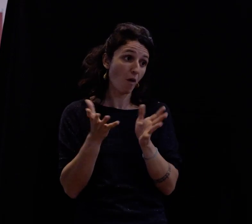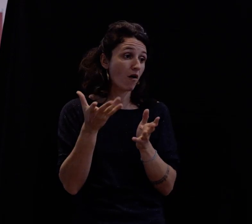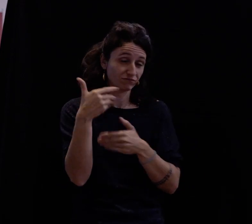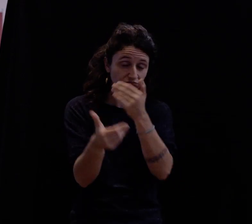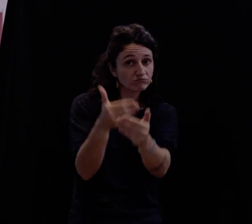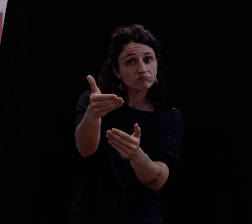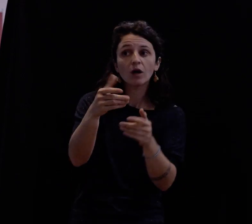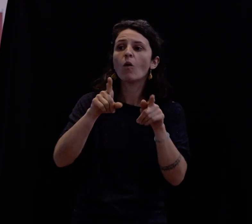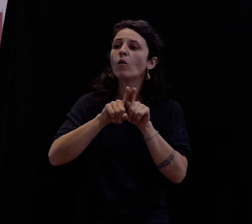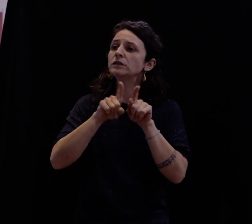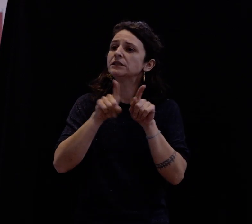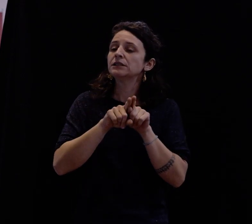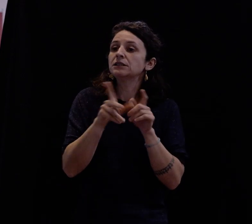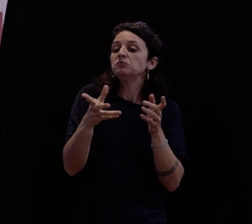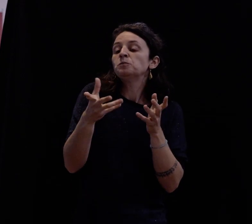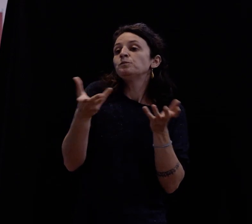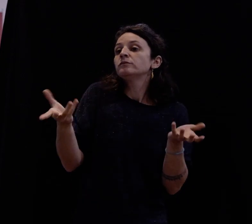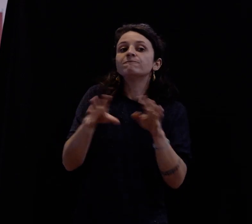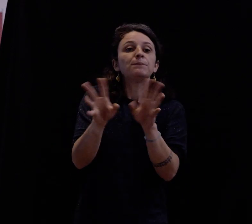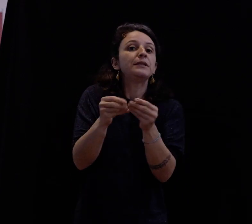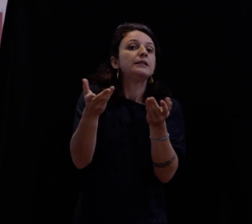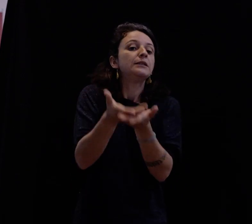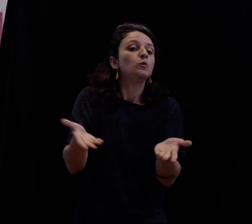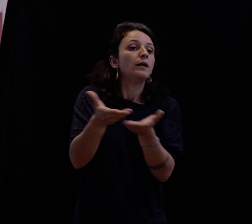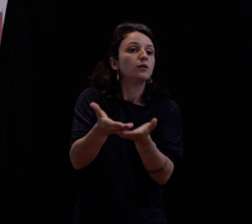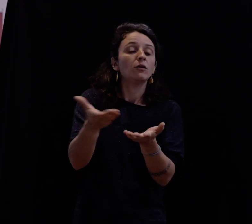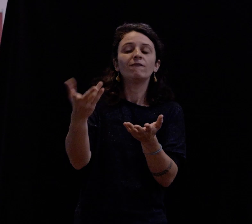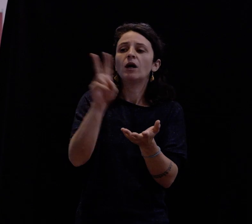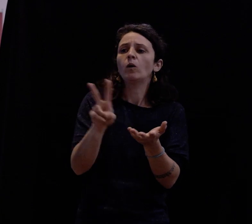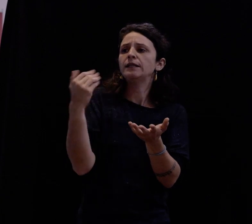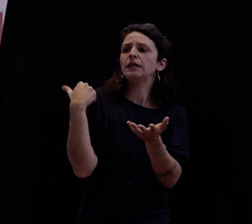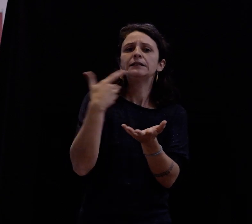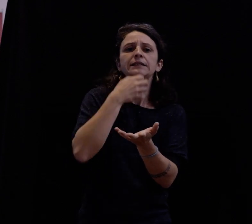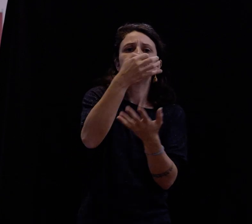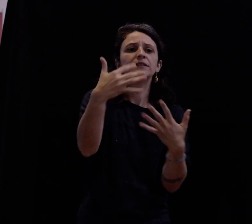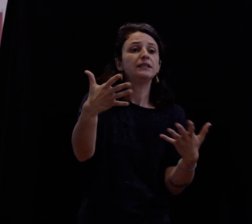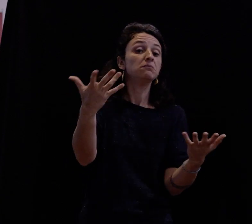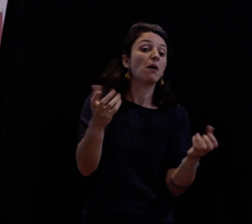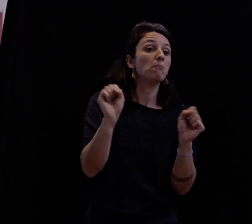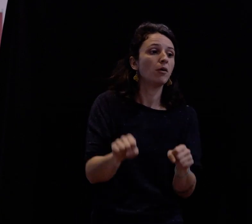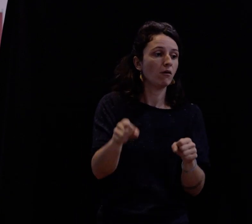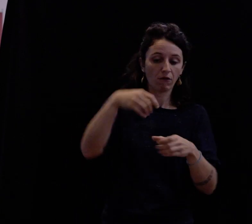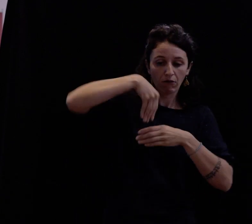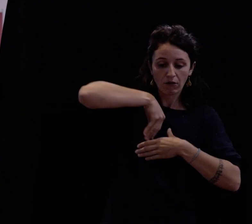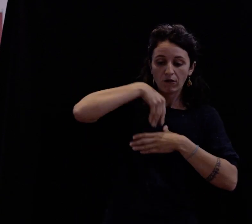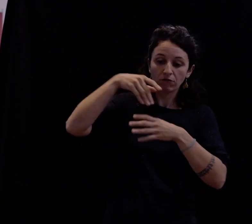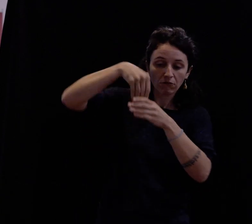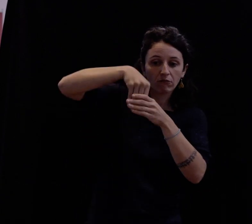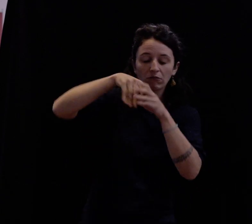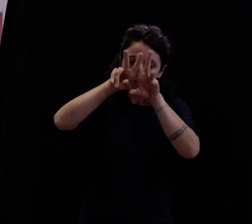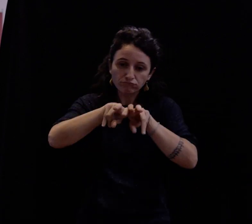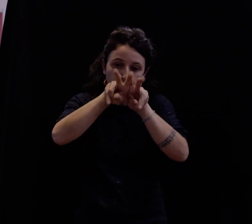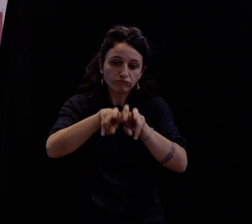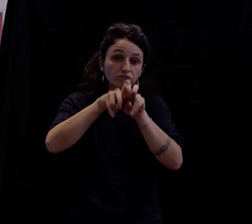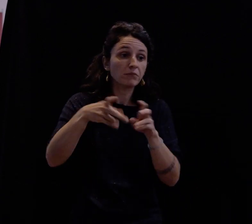Voir un petit peu comment ça se passe aussi dans les situations où, Véronique l'a dit tout à l'heure, des fois on n'a pas trouvé d'anomalie dans le gène.